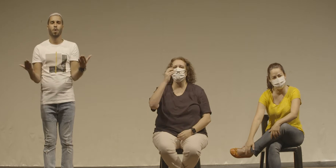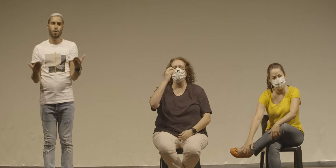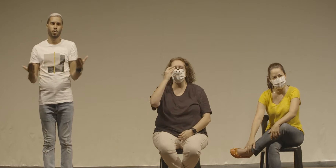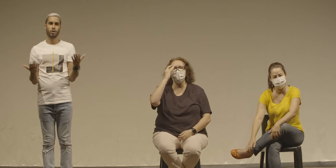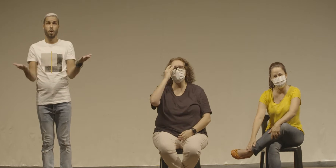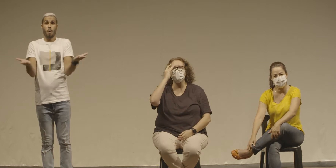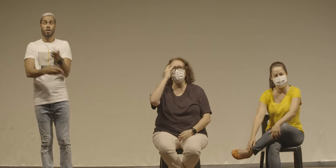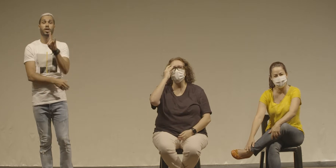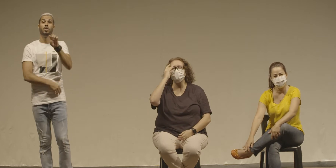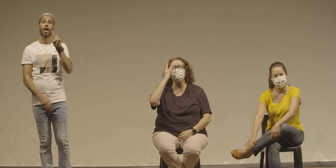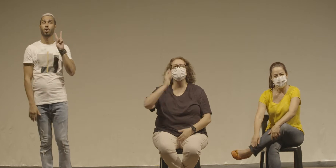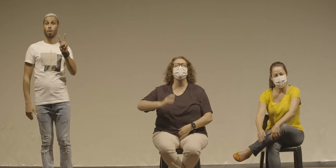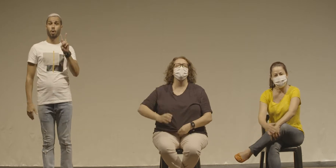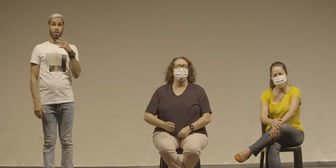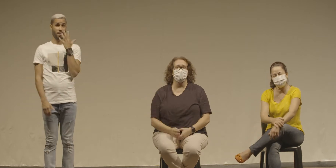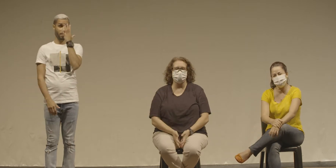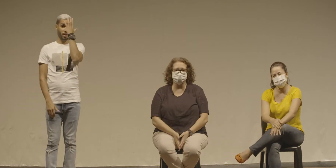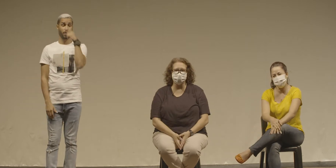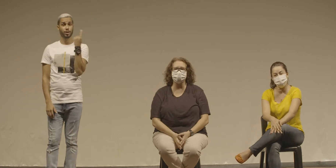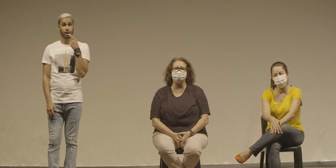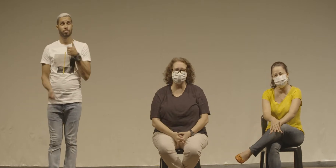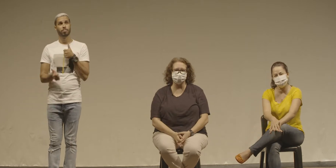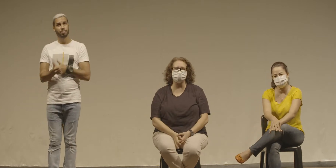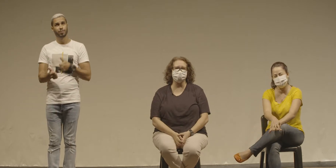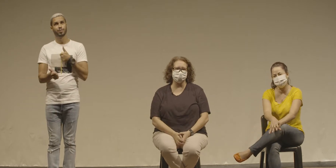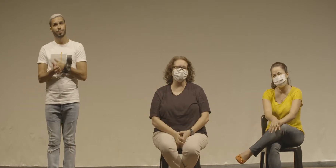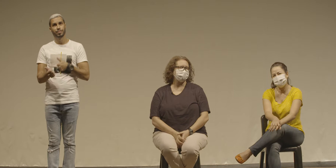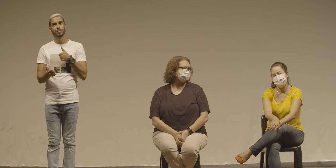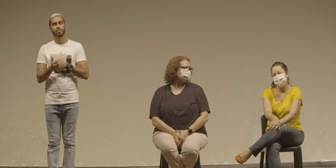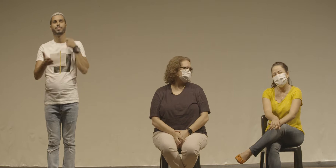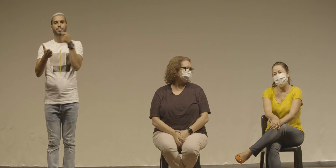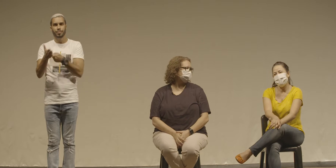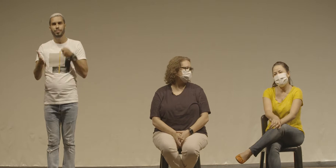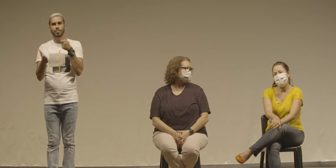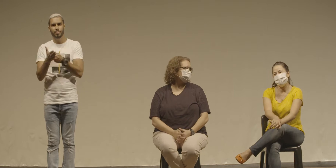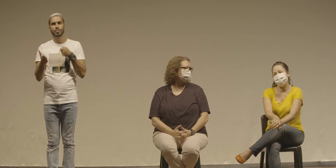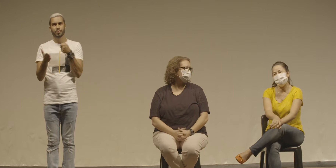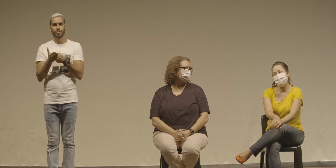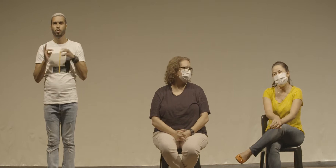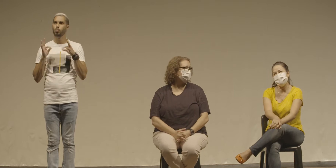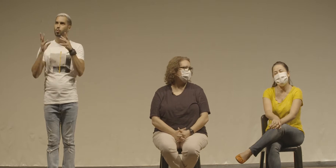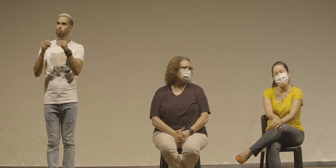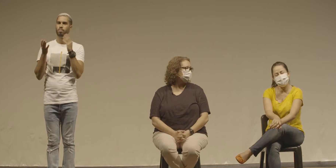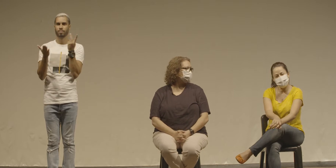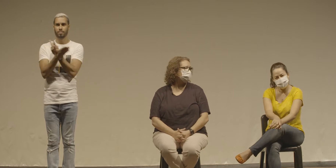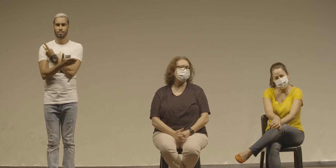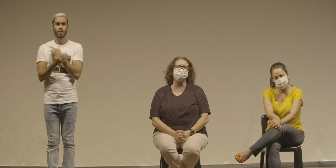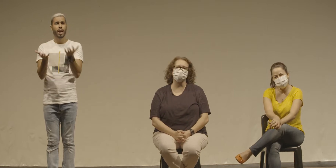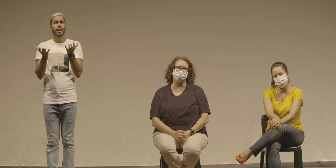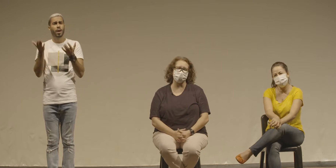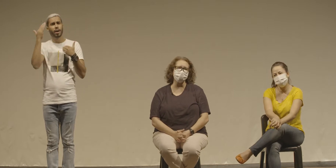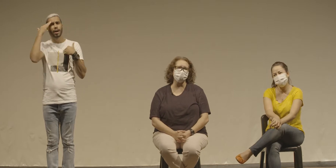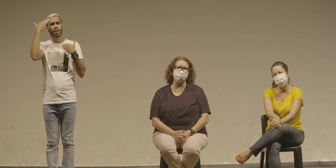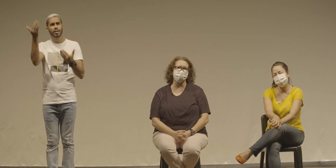2 de fevereiro e a gente está aqui ainda lutando com essa loucura toda. Eu quero agradecer à